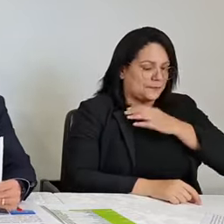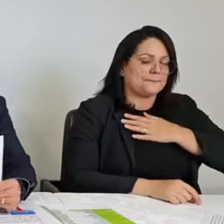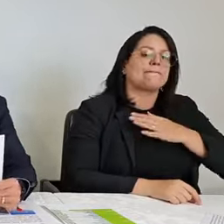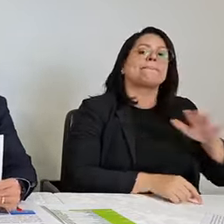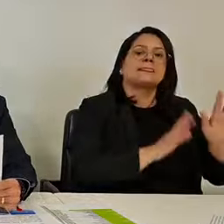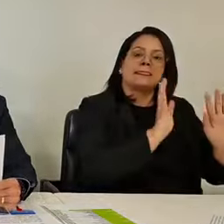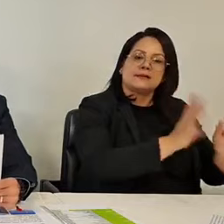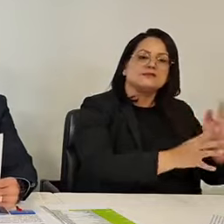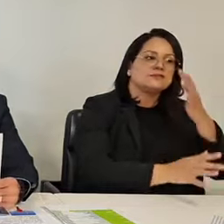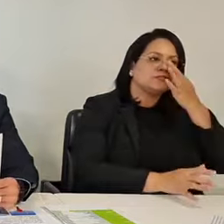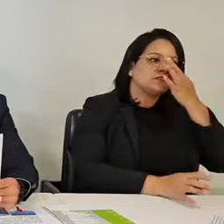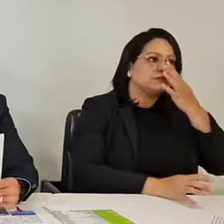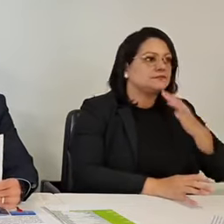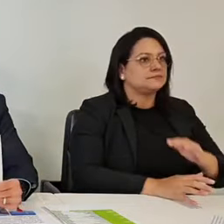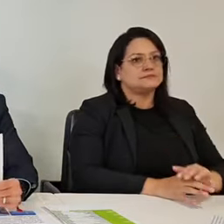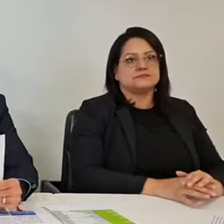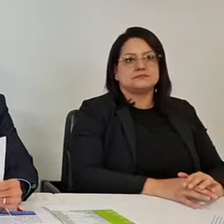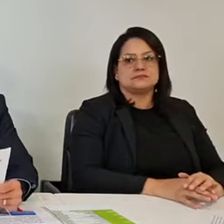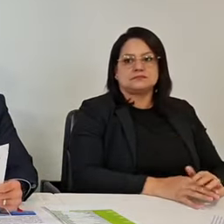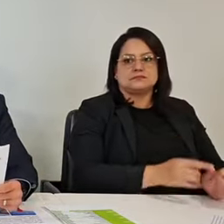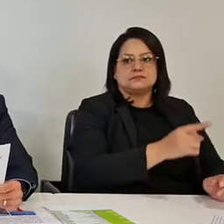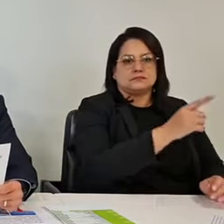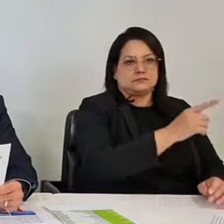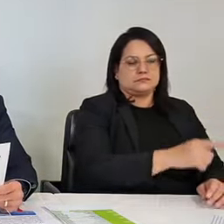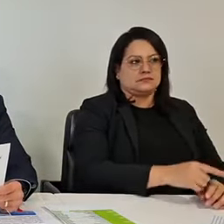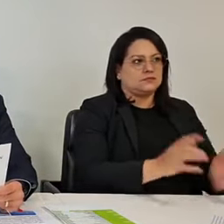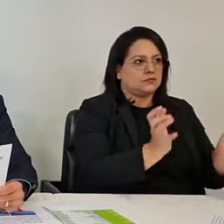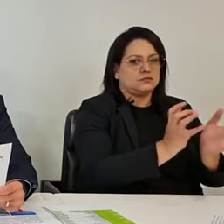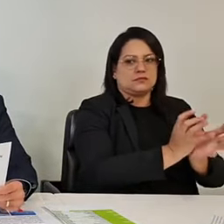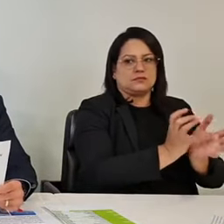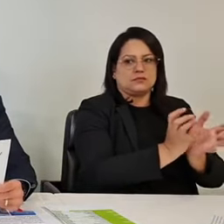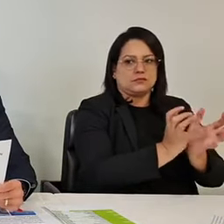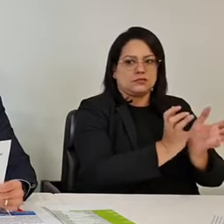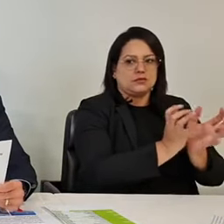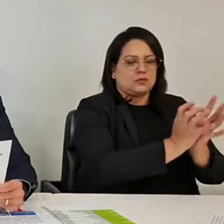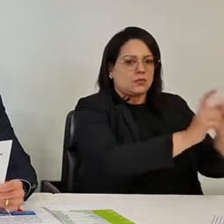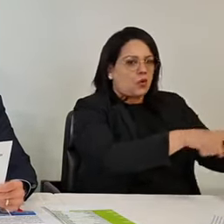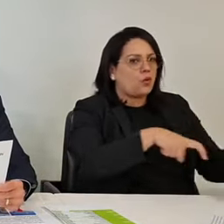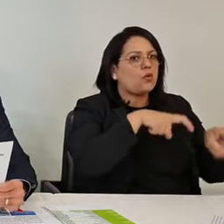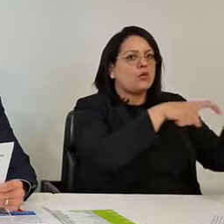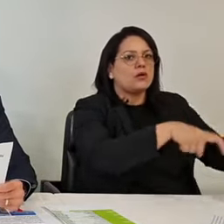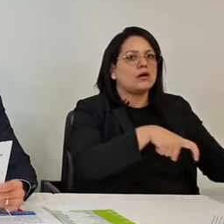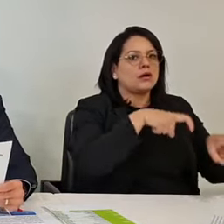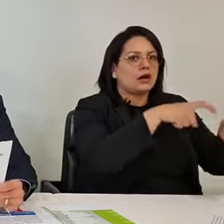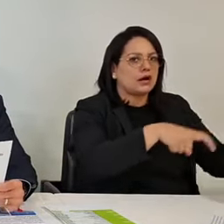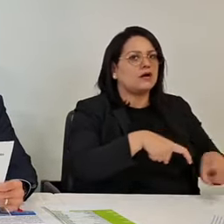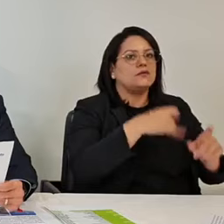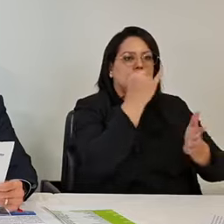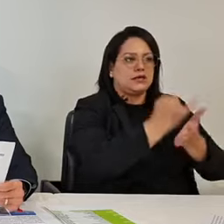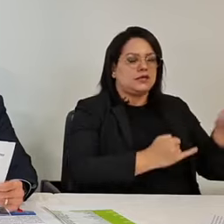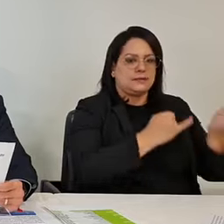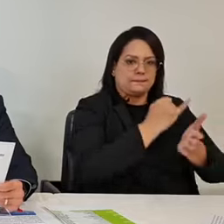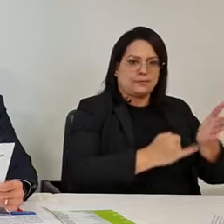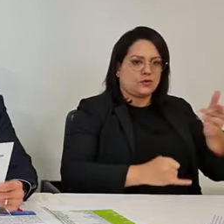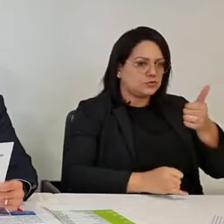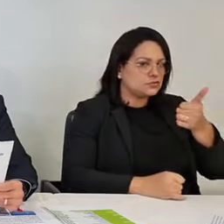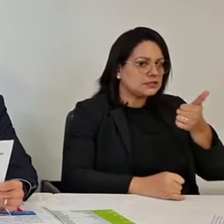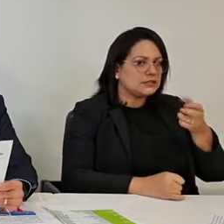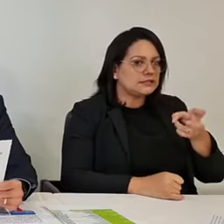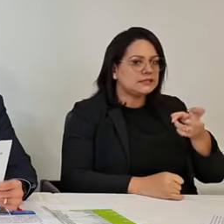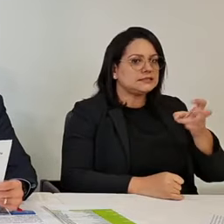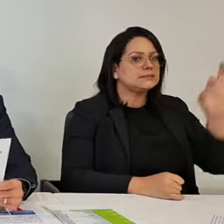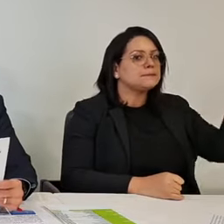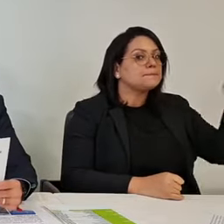já houve uma grita no meio dos produtores rurais. O projeto estabelece um imposto de até 15%